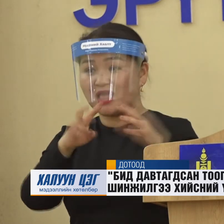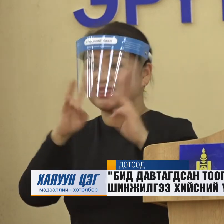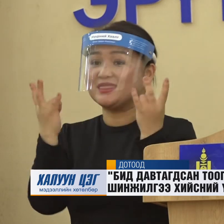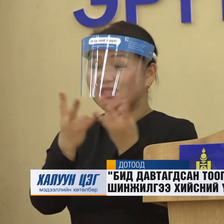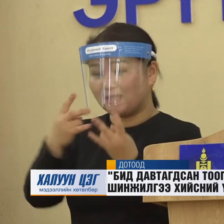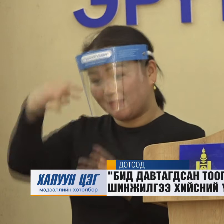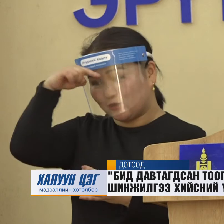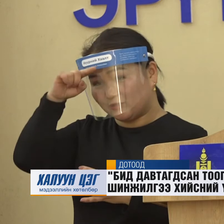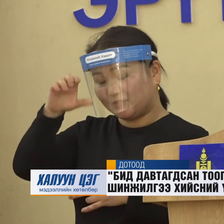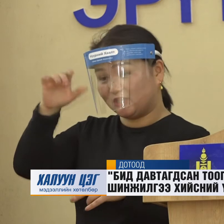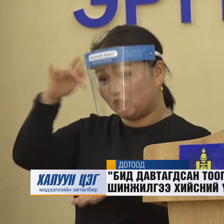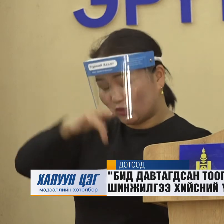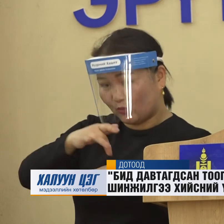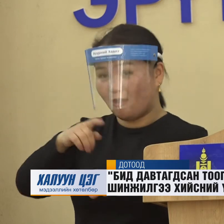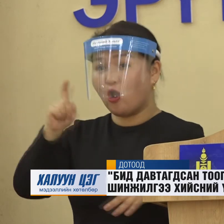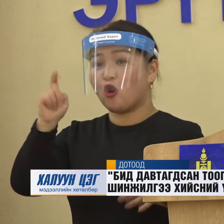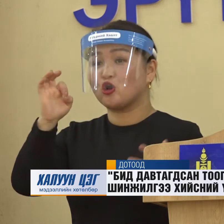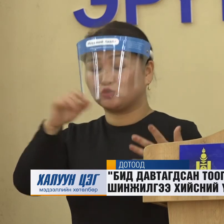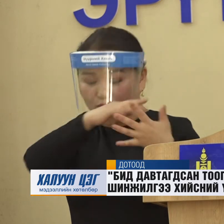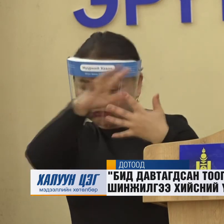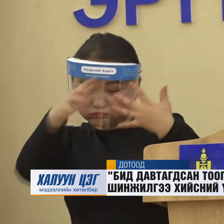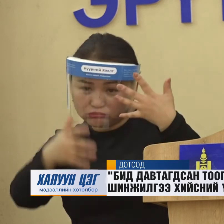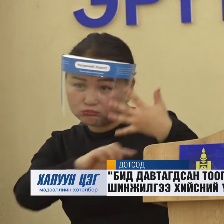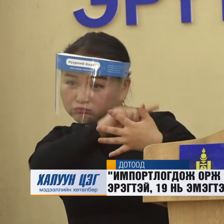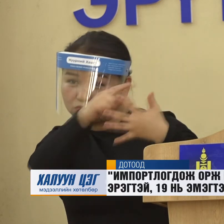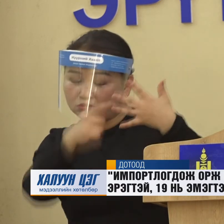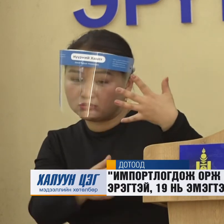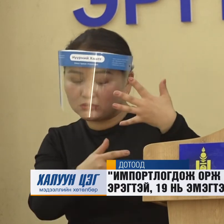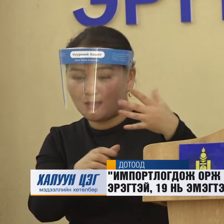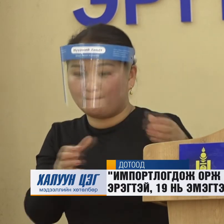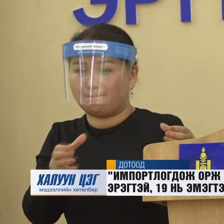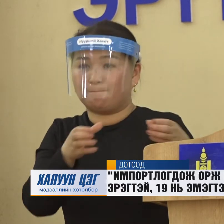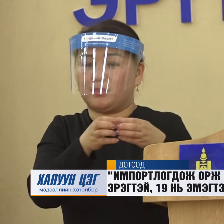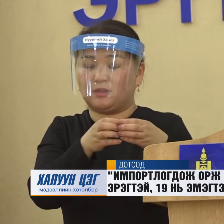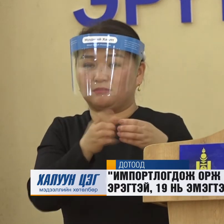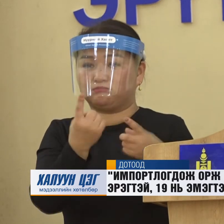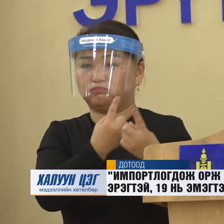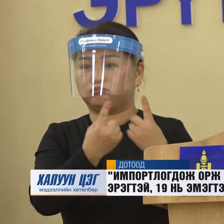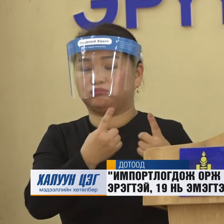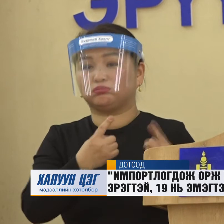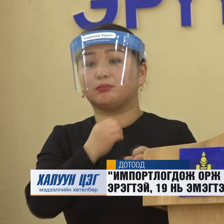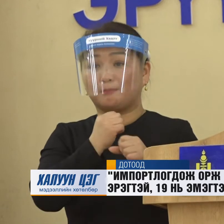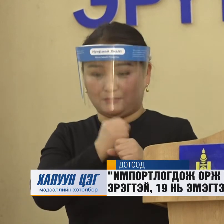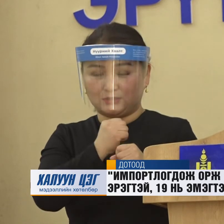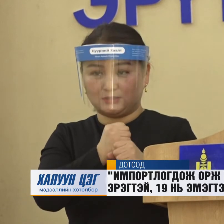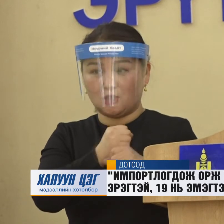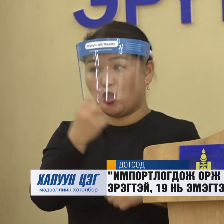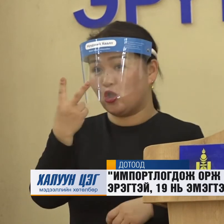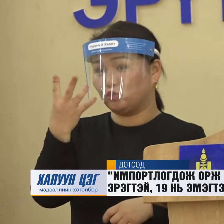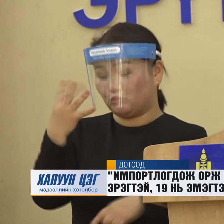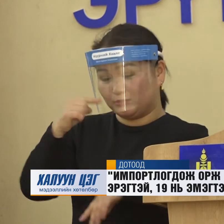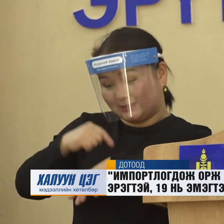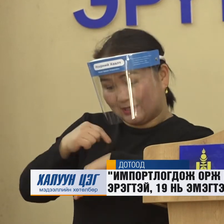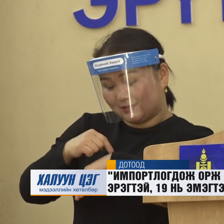төв, халдвар төвчин судлалын үндэсний төвгээд энэ бүх газраас бүрэлдсэн баг бүрэлдэхүүн бол ажиллаж байна. За энэ бол 24 цагийн